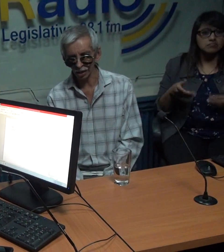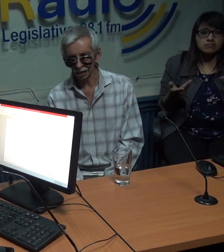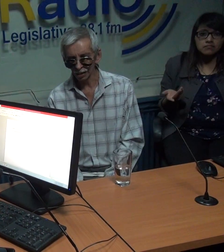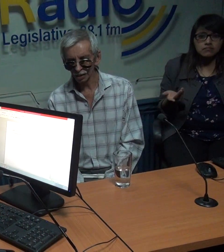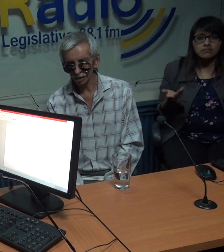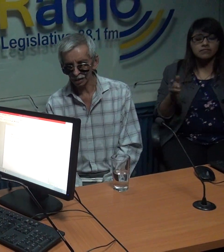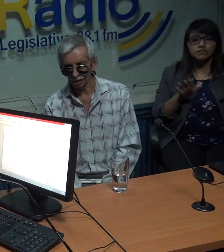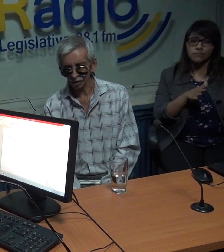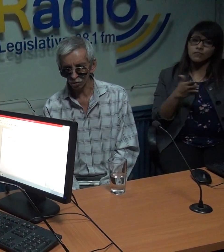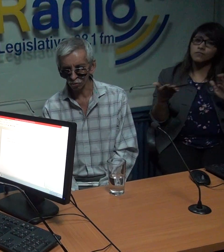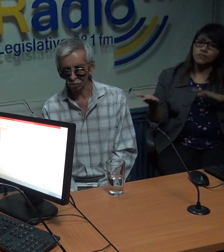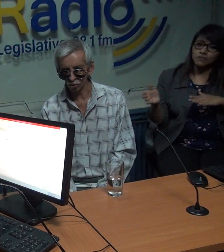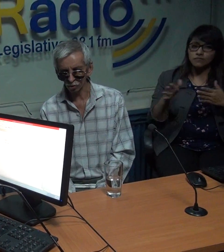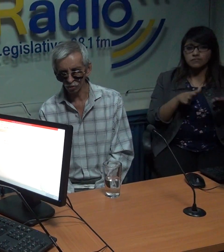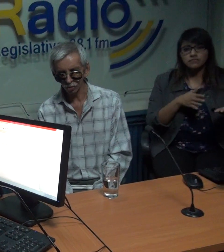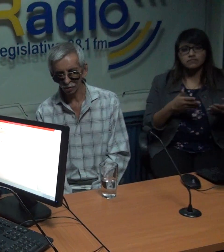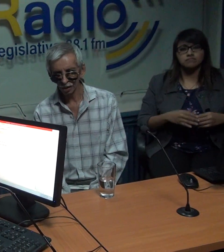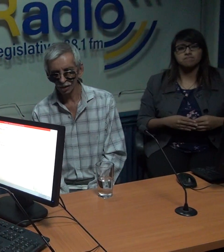algunos que